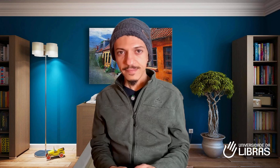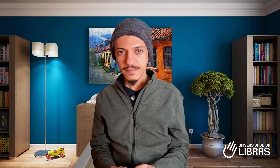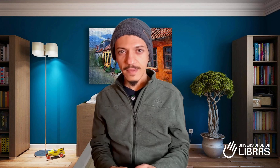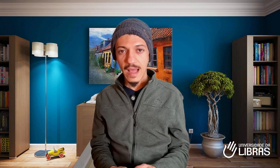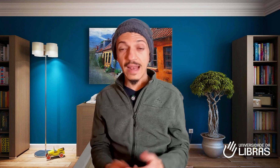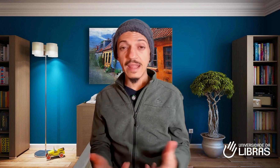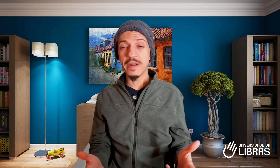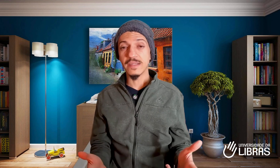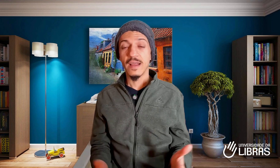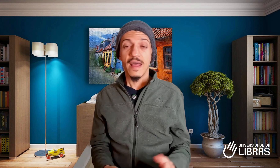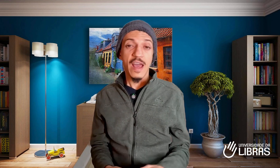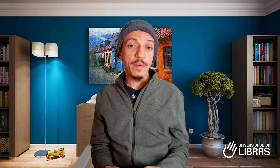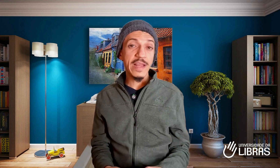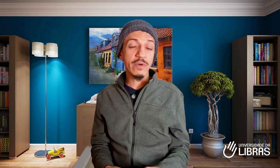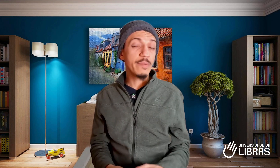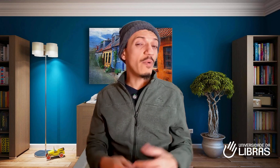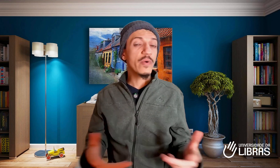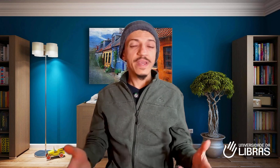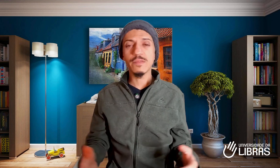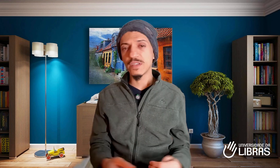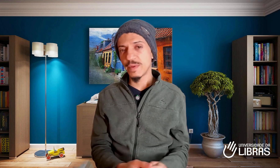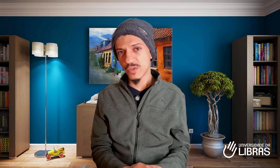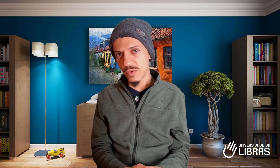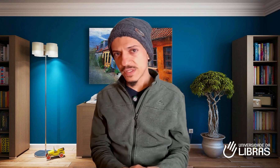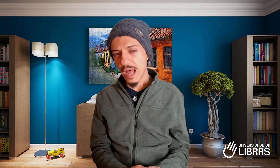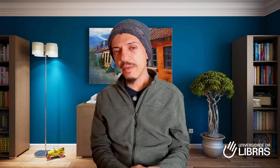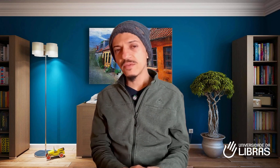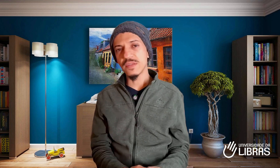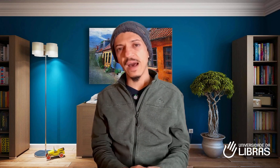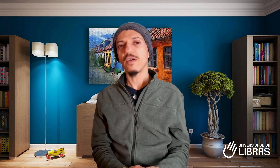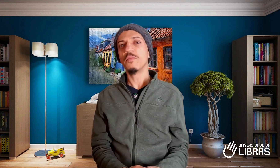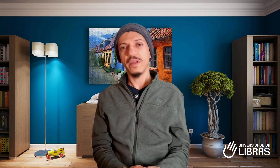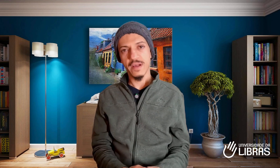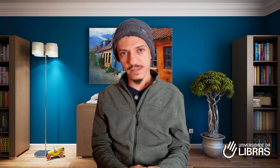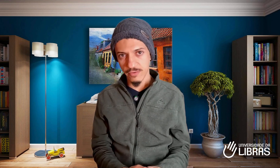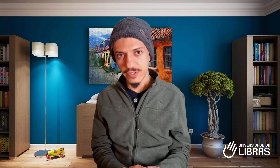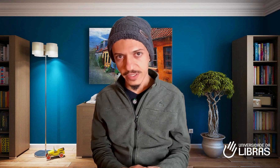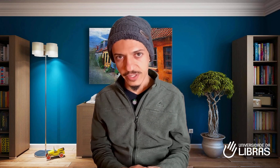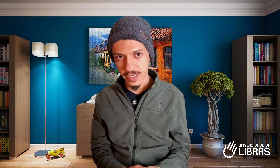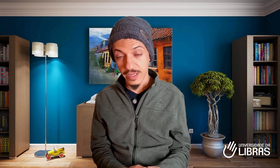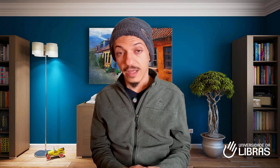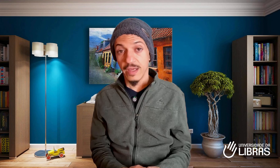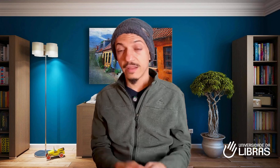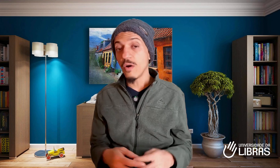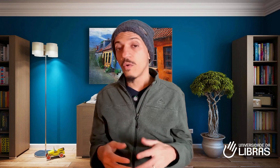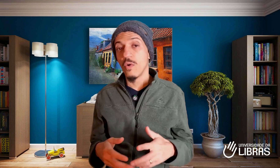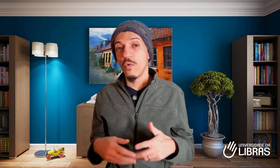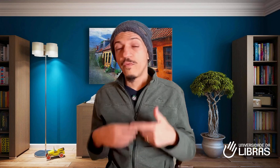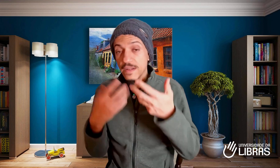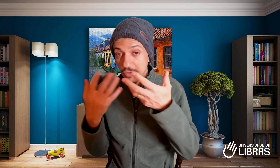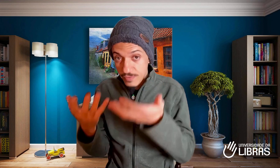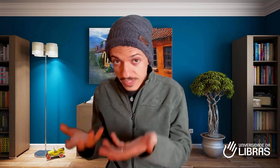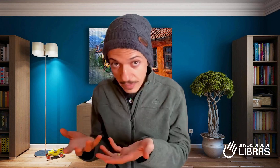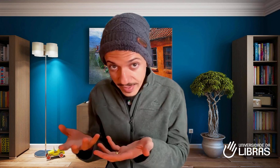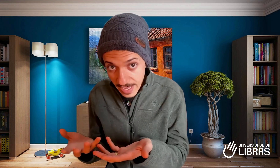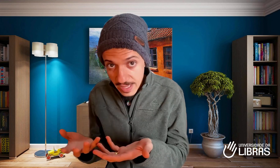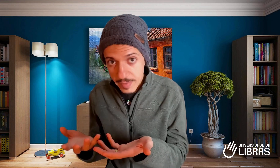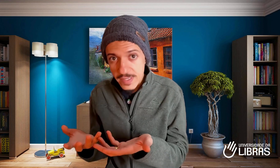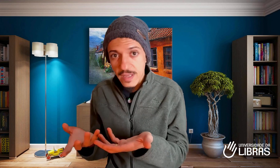A Libras é uma língua que pouquíssimas pessoas sabem usar na comunicação no dia a dia. Então, o fato de você aprender a Libras,